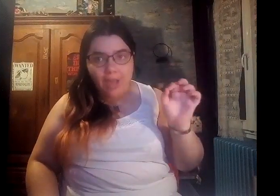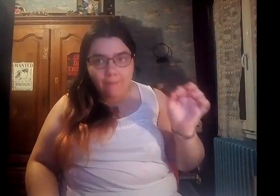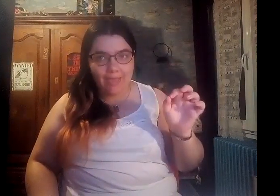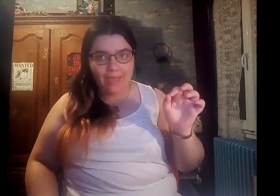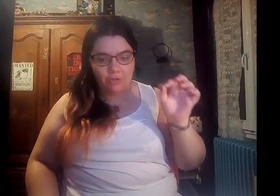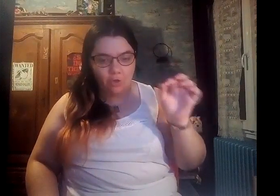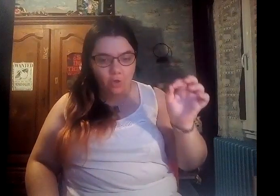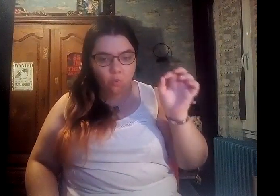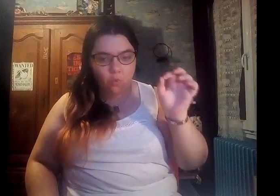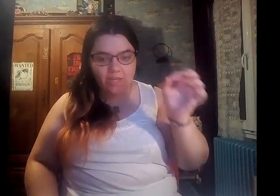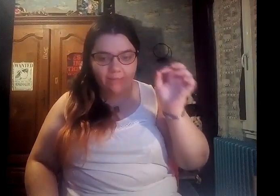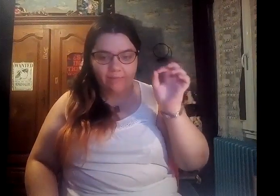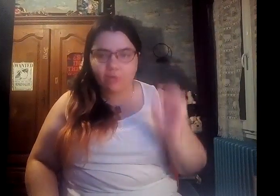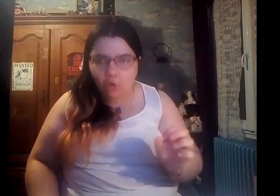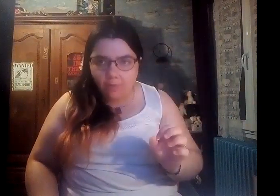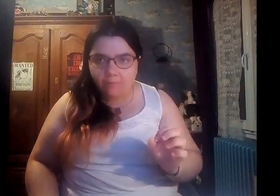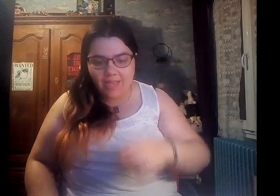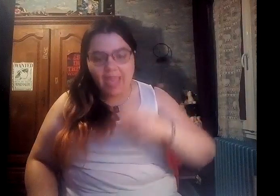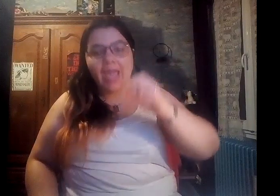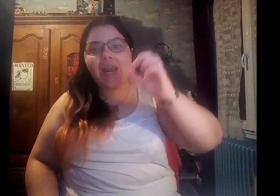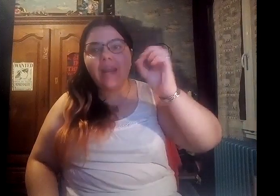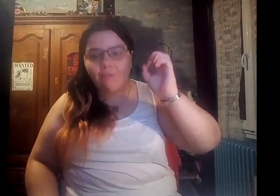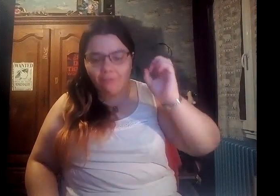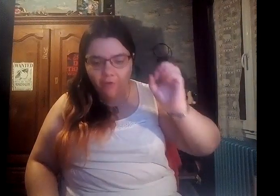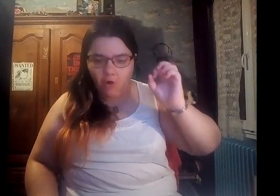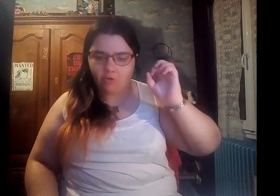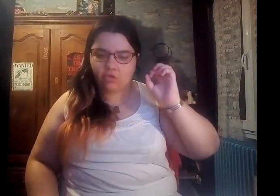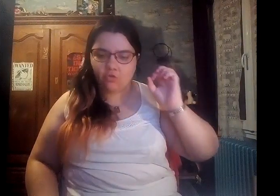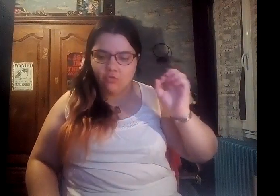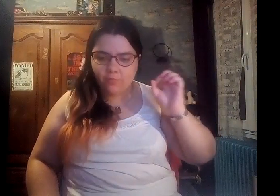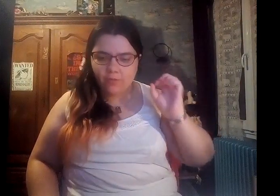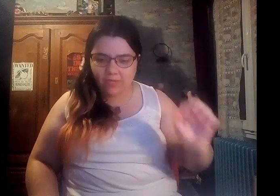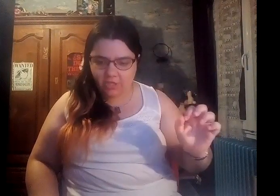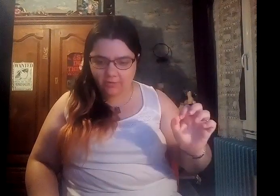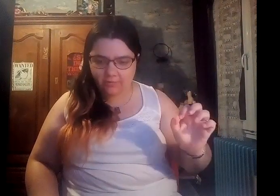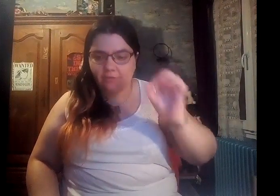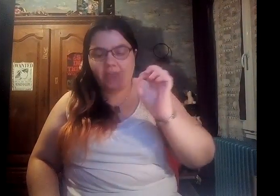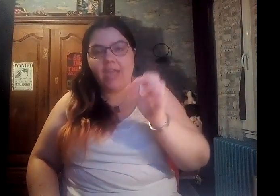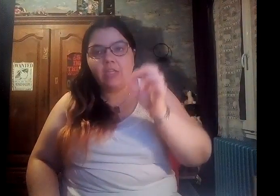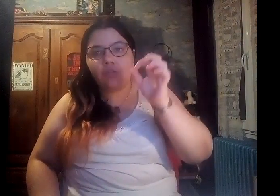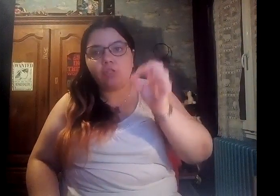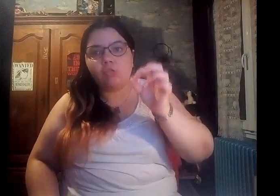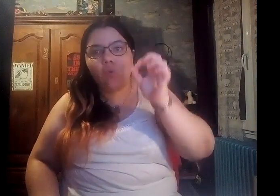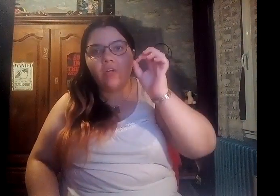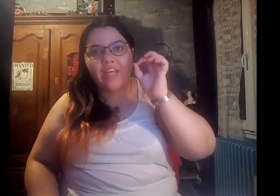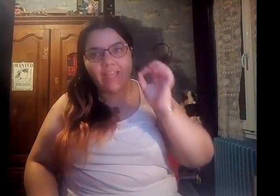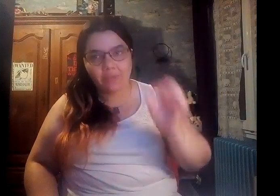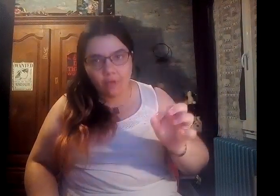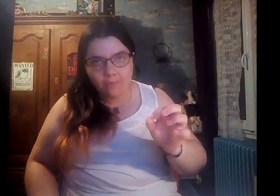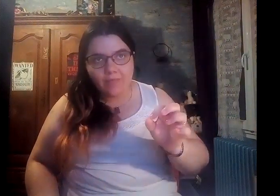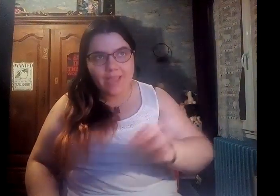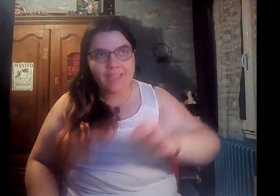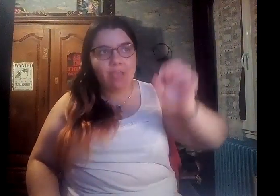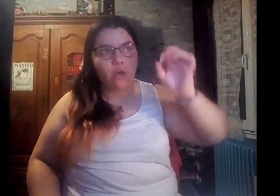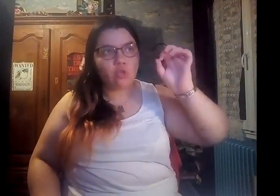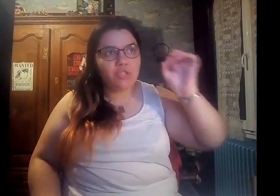de William Afton et la violence du mimique vient de son créateur et d'ailleurs je